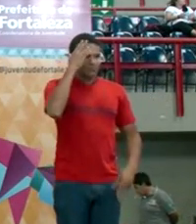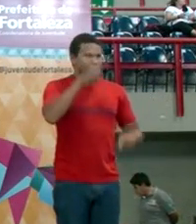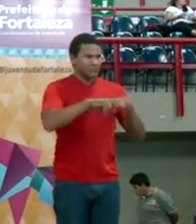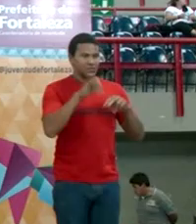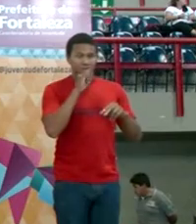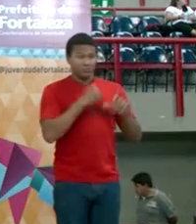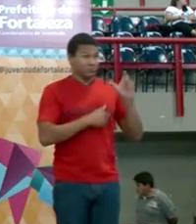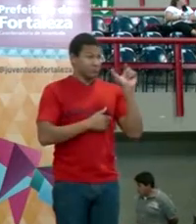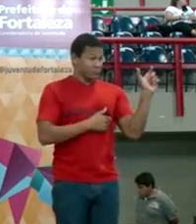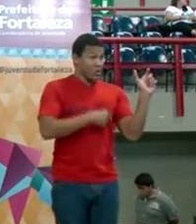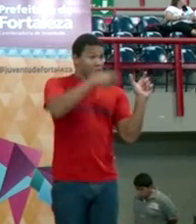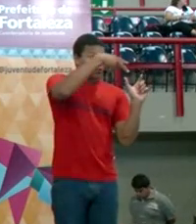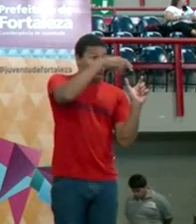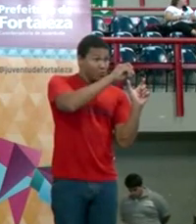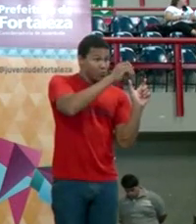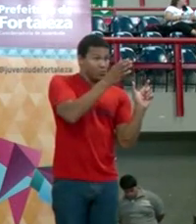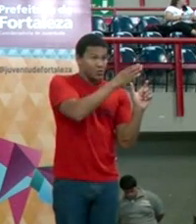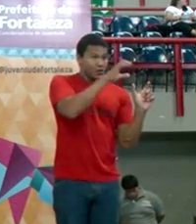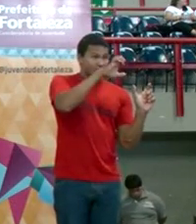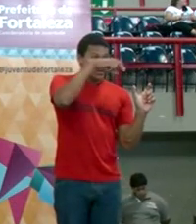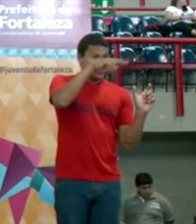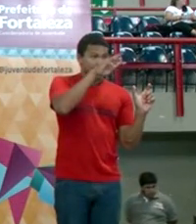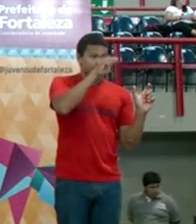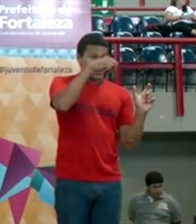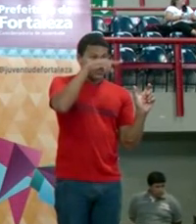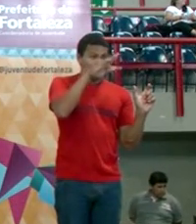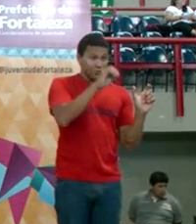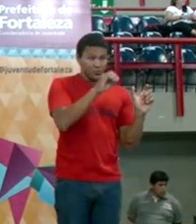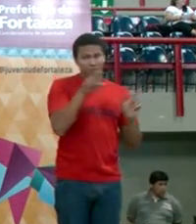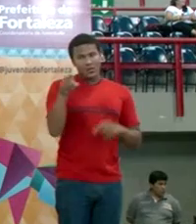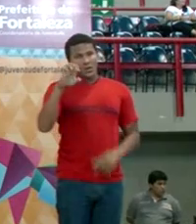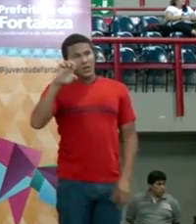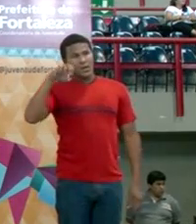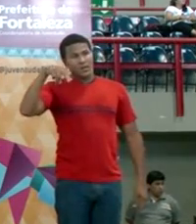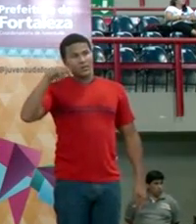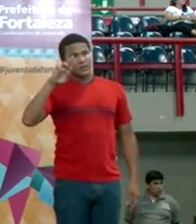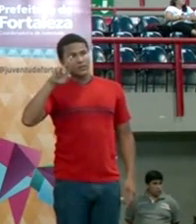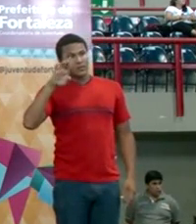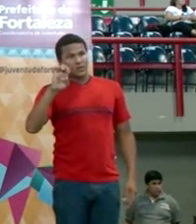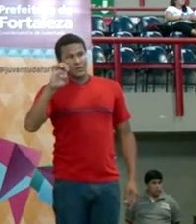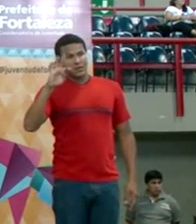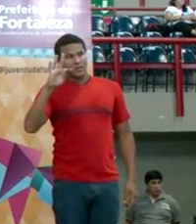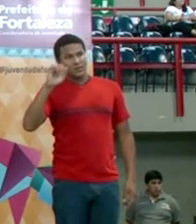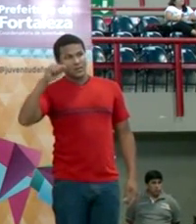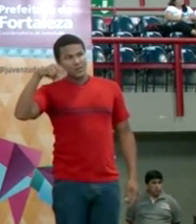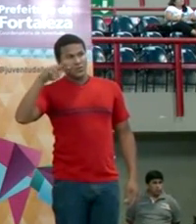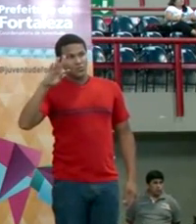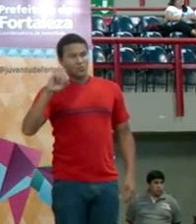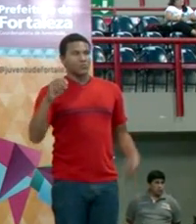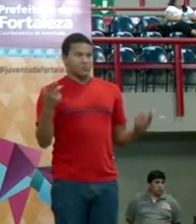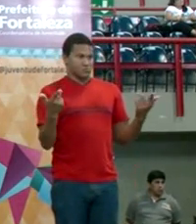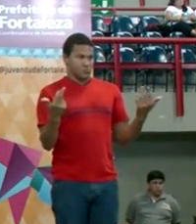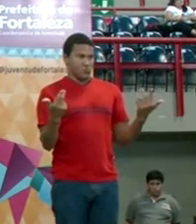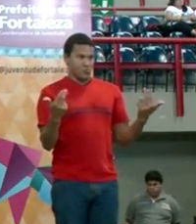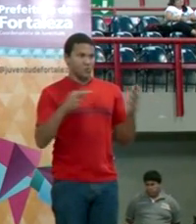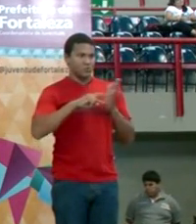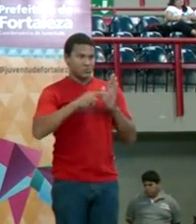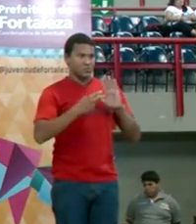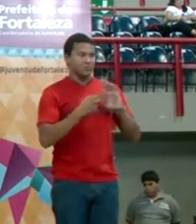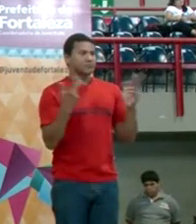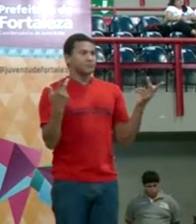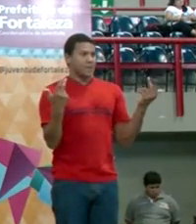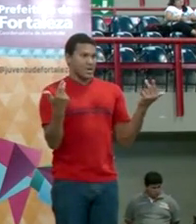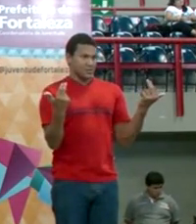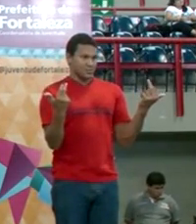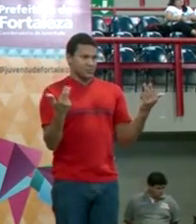correta é essa, no entanto. Terceira questão. É uma questão que tira